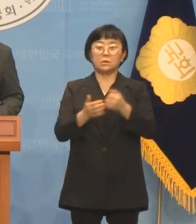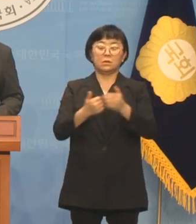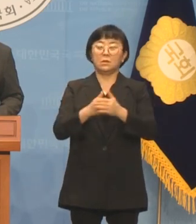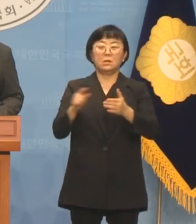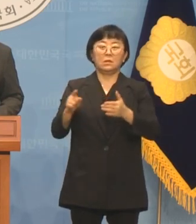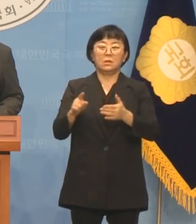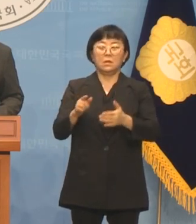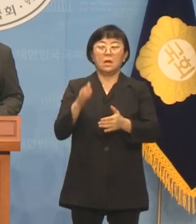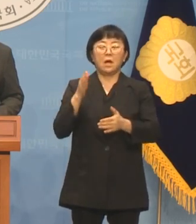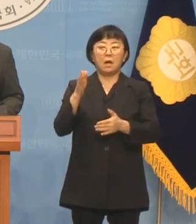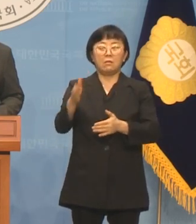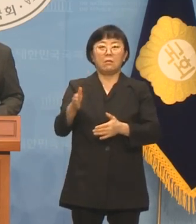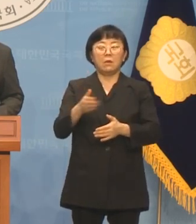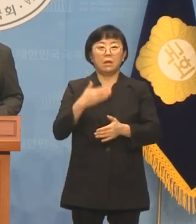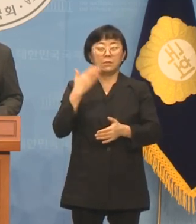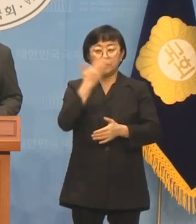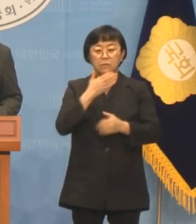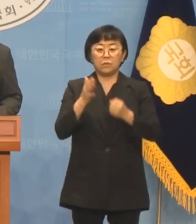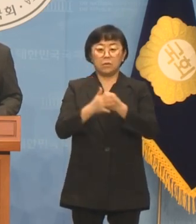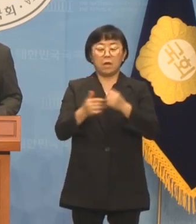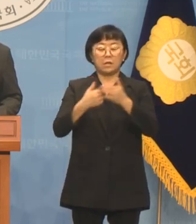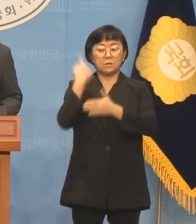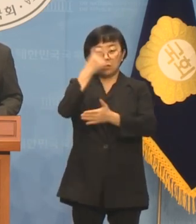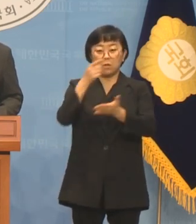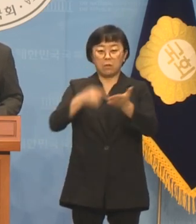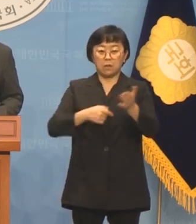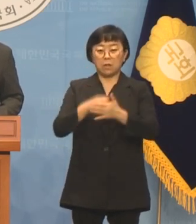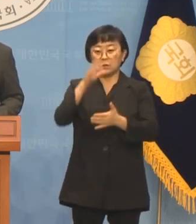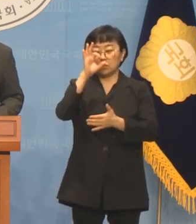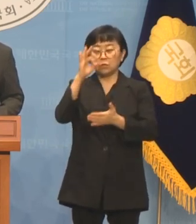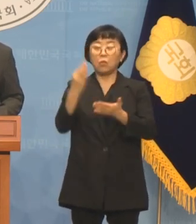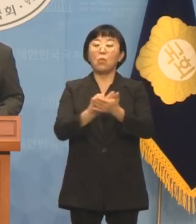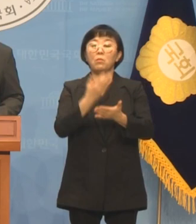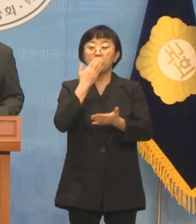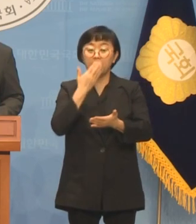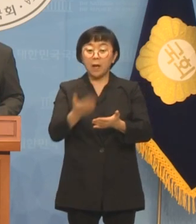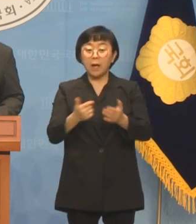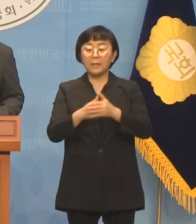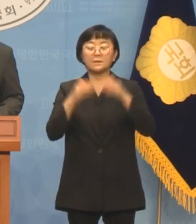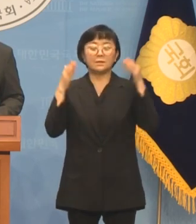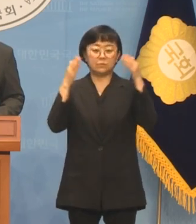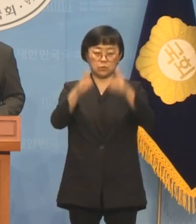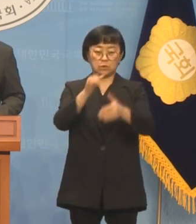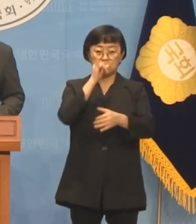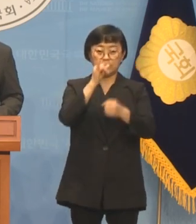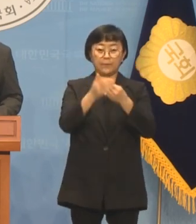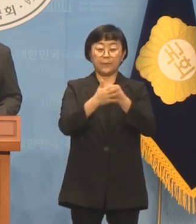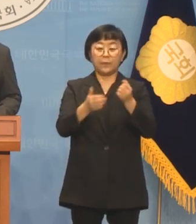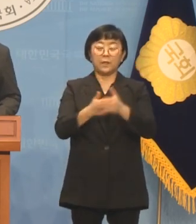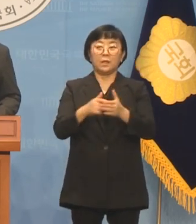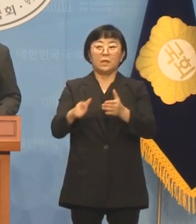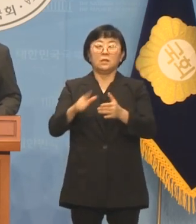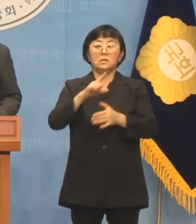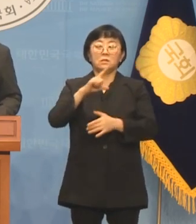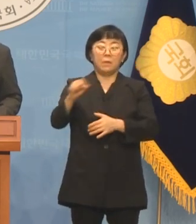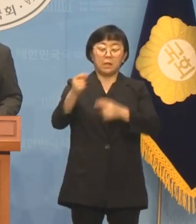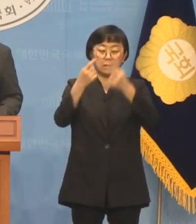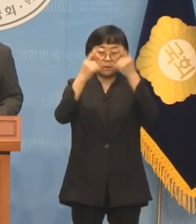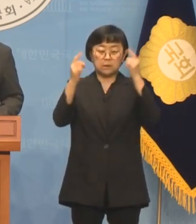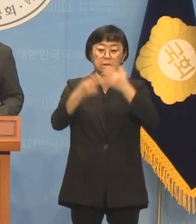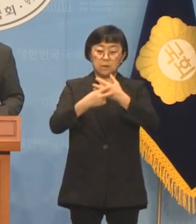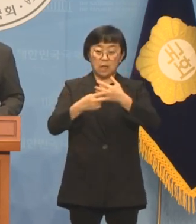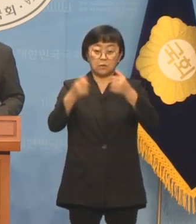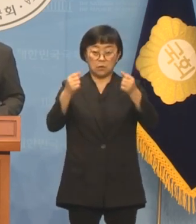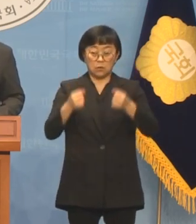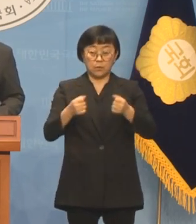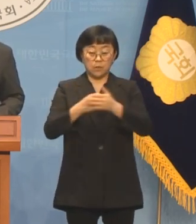피부과, 안과, 성형외과 등 소위 돈 되고 인기 있는 피안성 과목으로 집중될 것이고 지방에서 의대를 졸업해도 결국